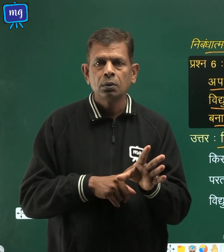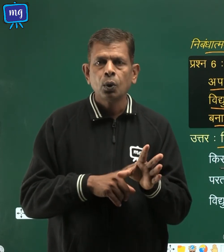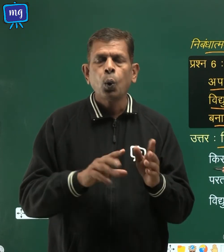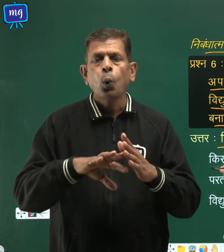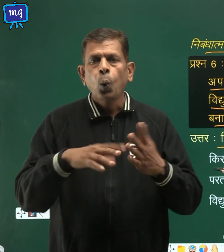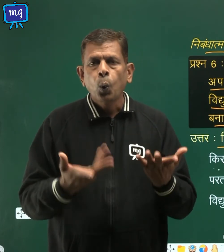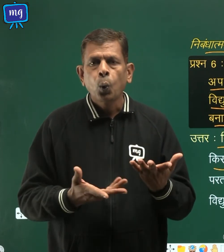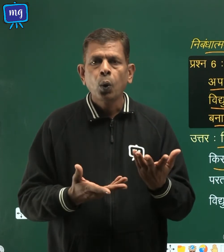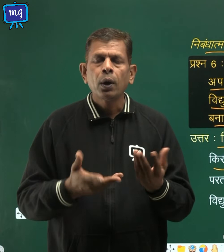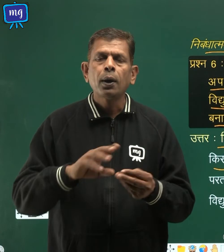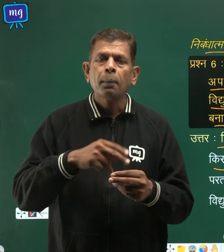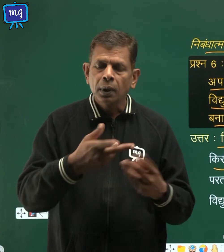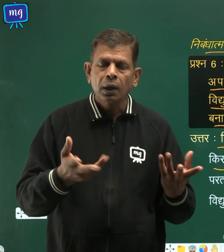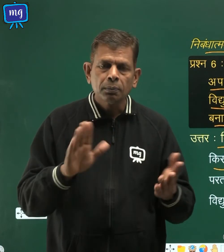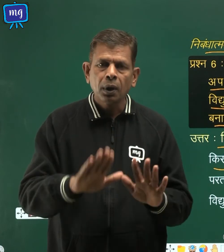किसी पदार्थ पर